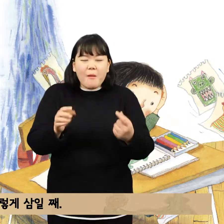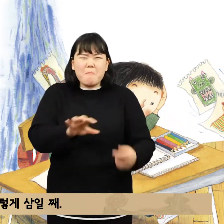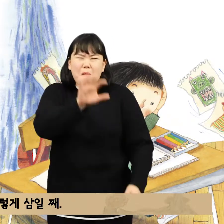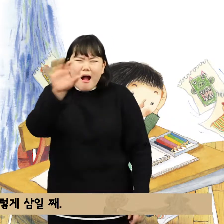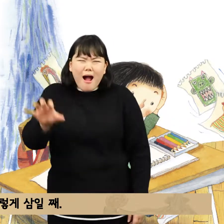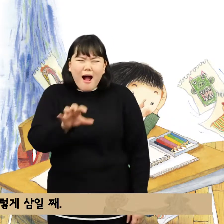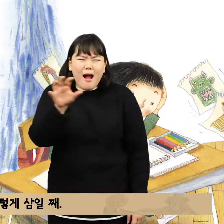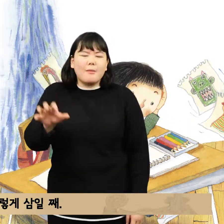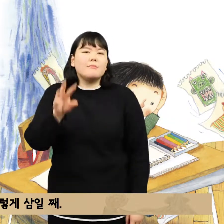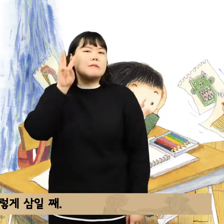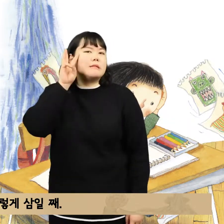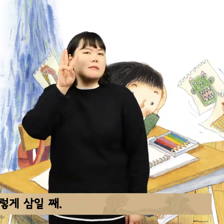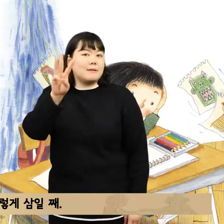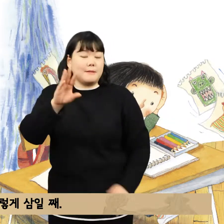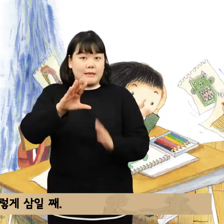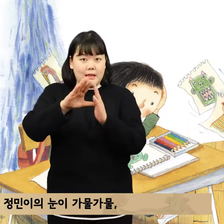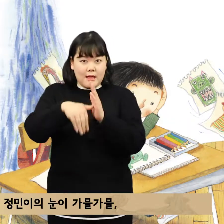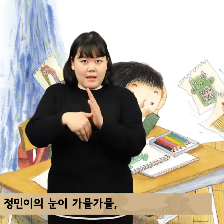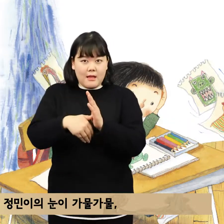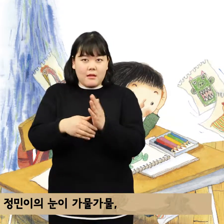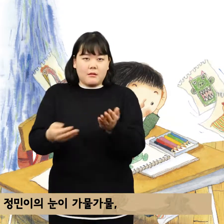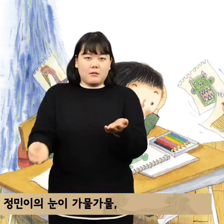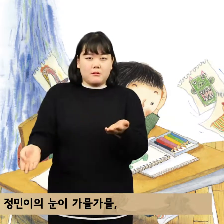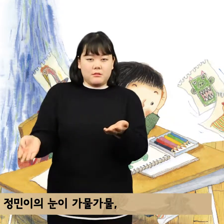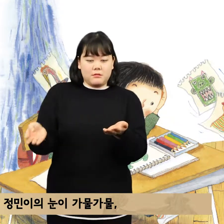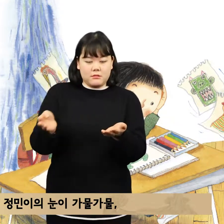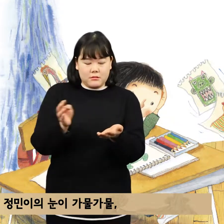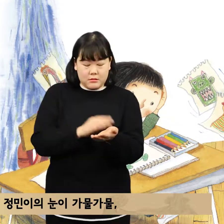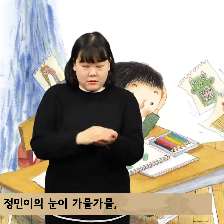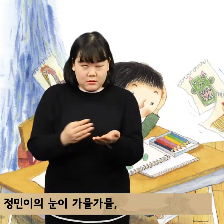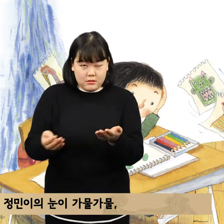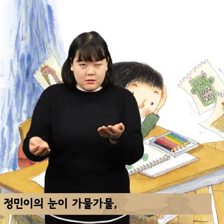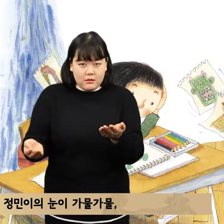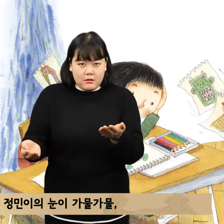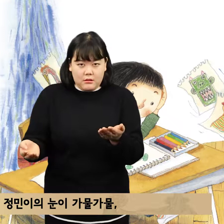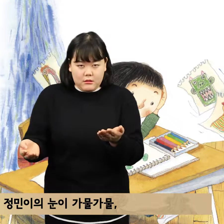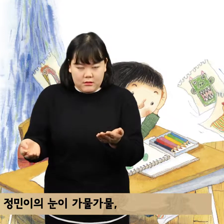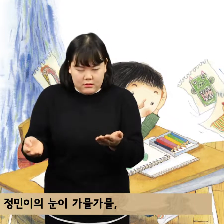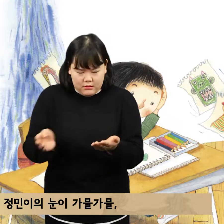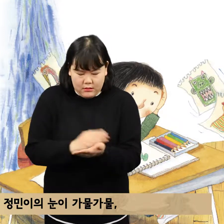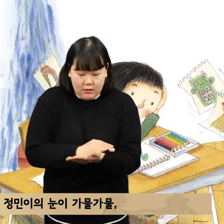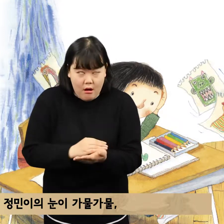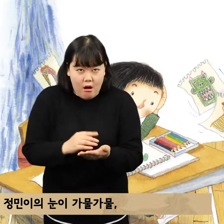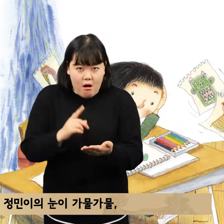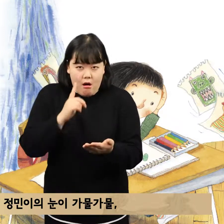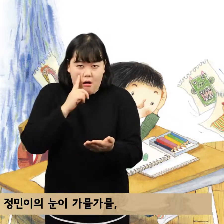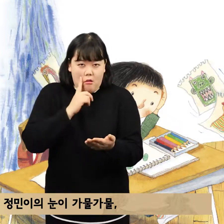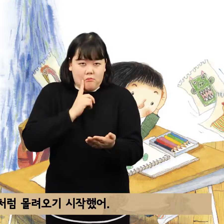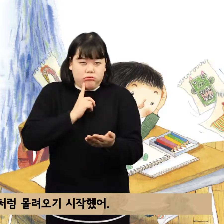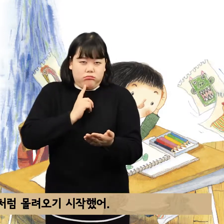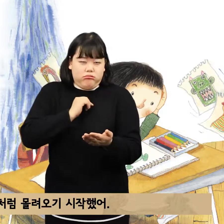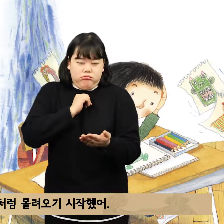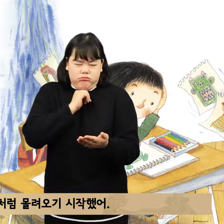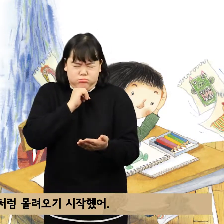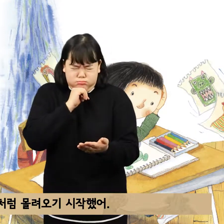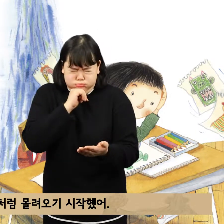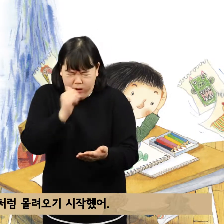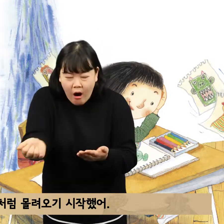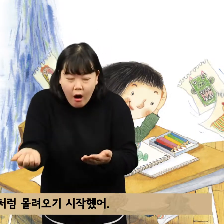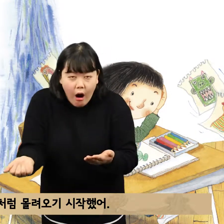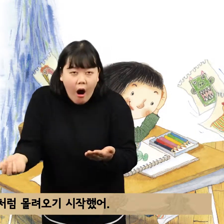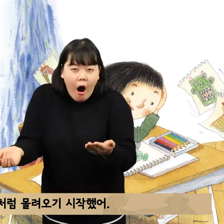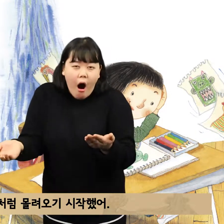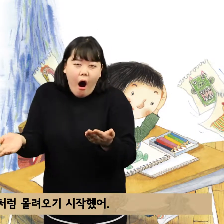그렇게 3일째. 책장을 넘기는 정민이의 눈이 가물가물 졸음이